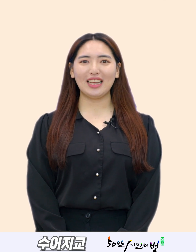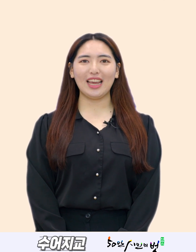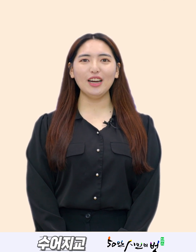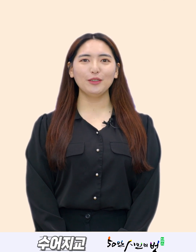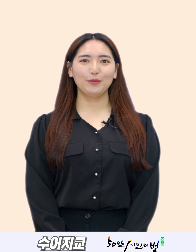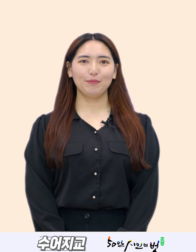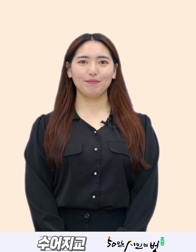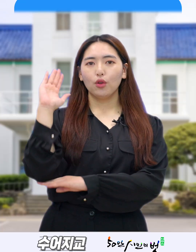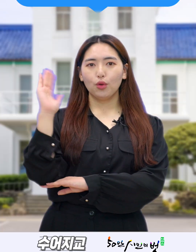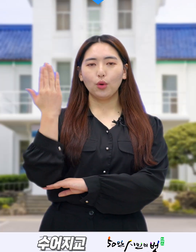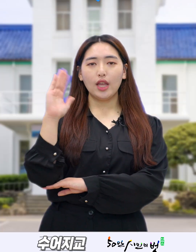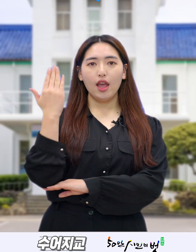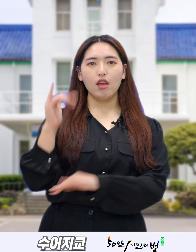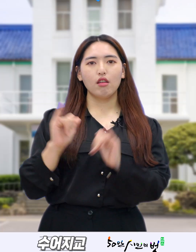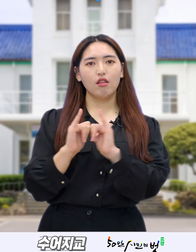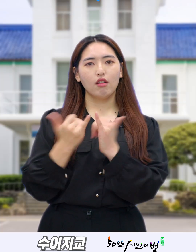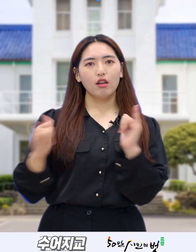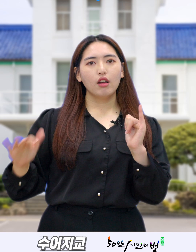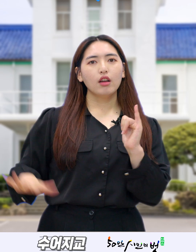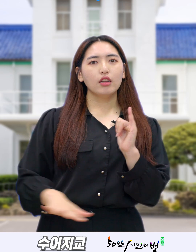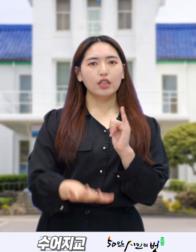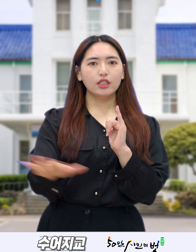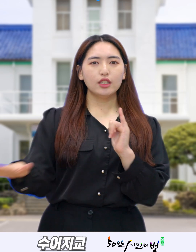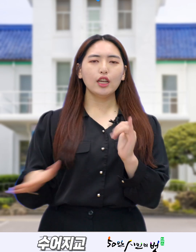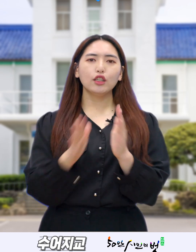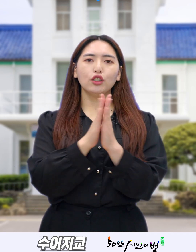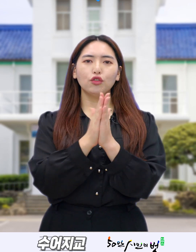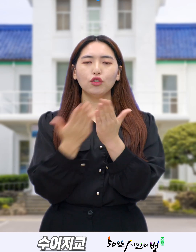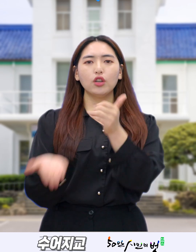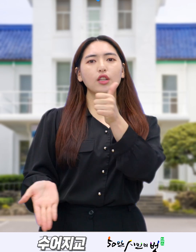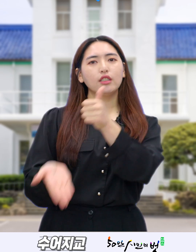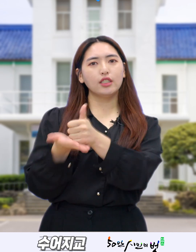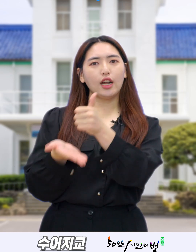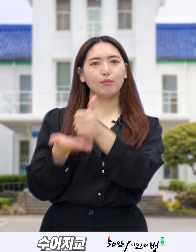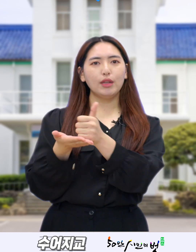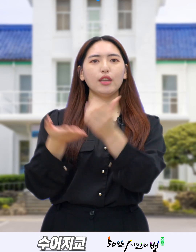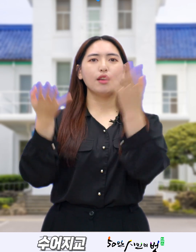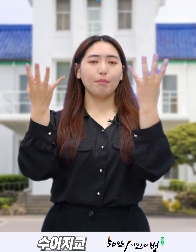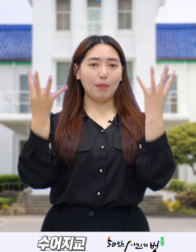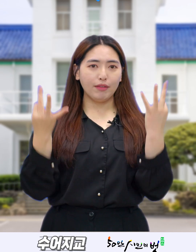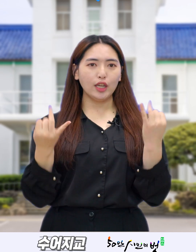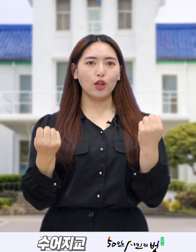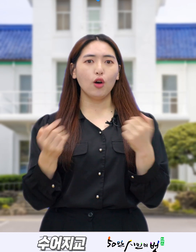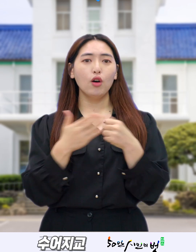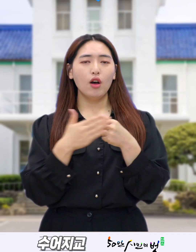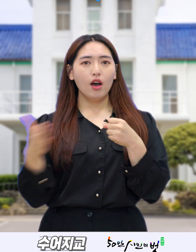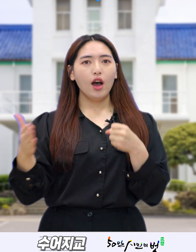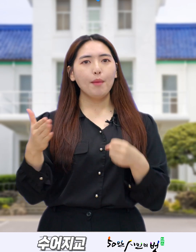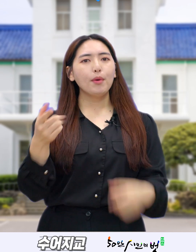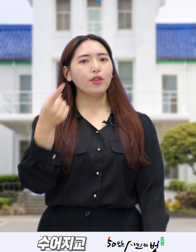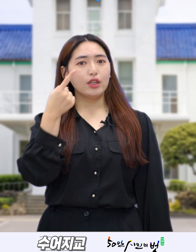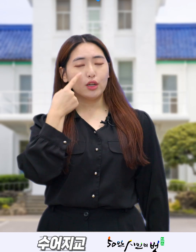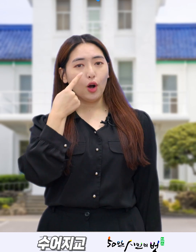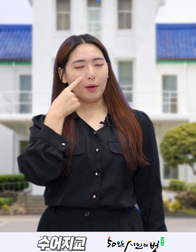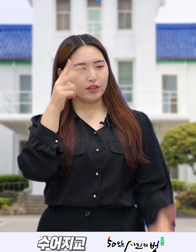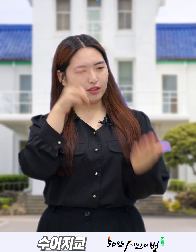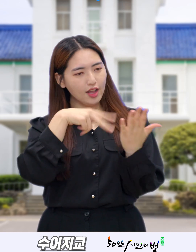보여드릴게요. 요새 이 책을 추천하는 사람이 많아서 한번